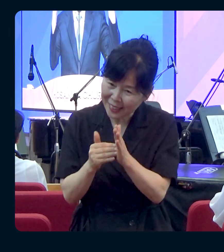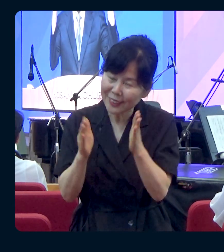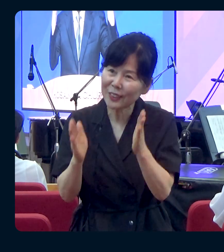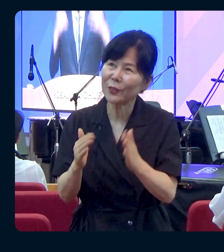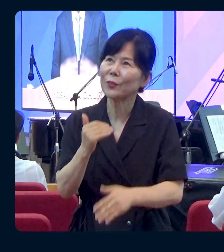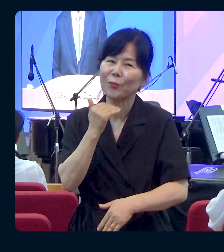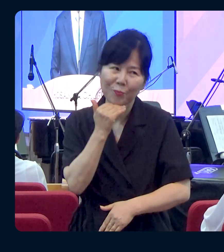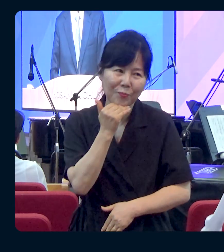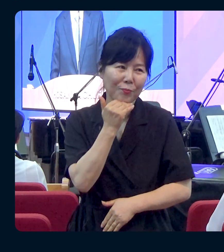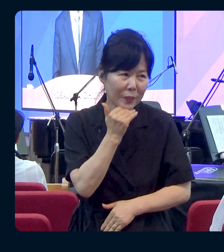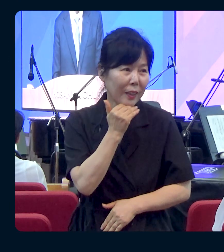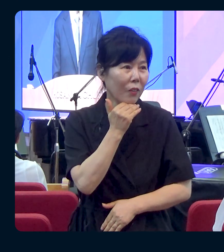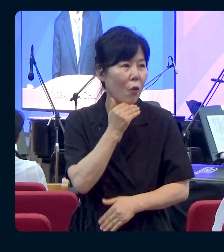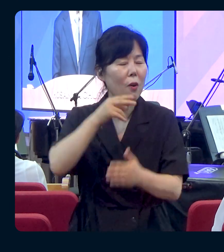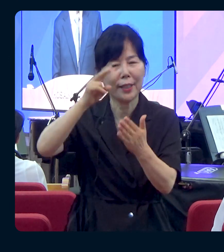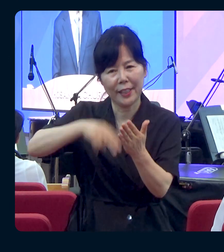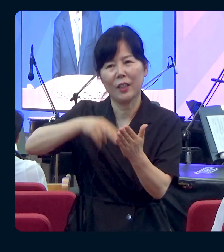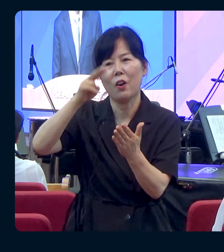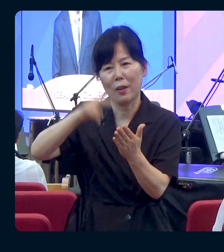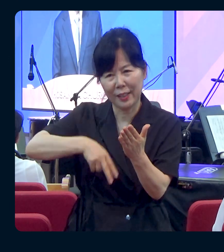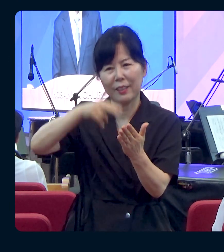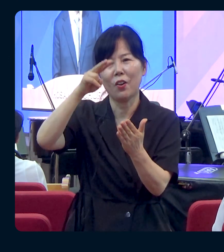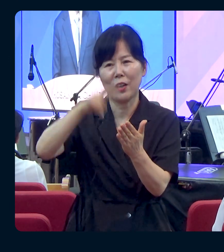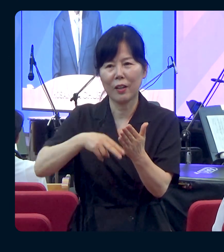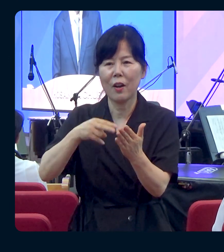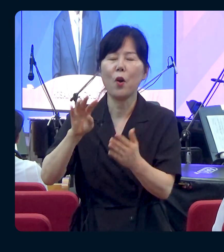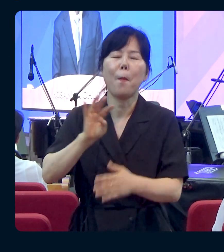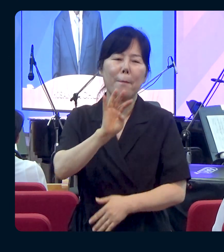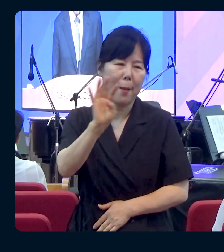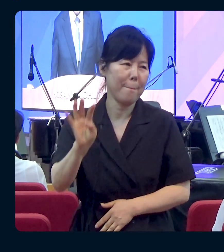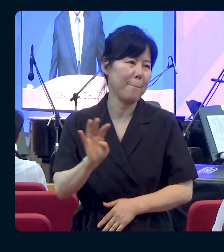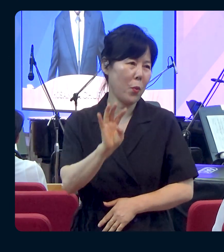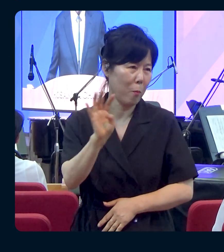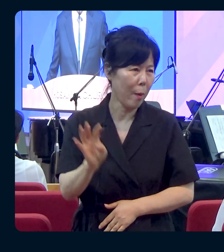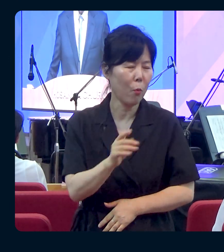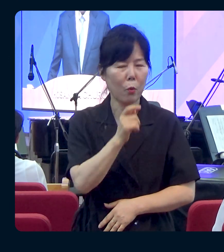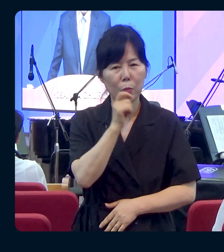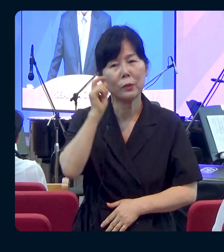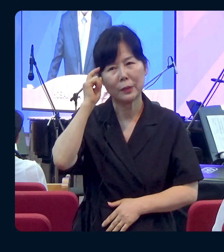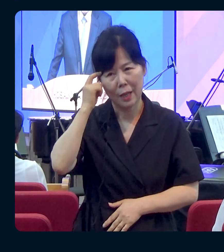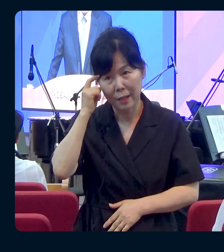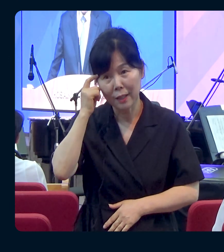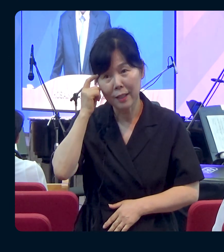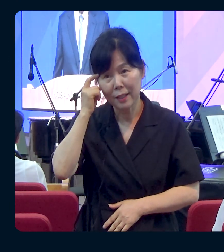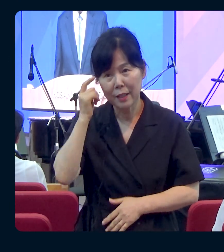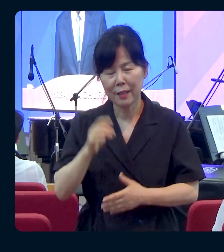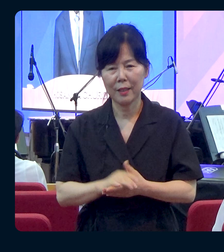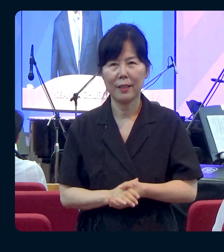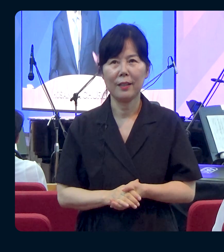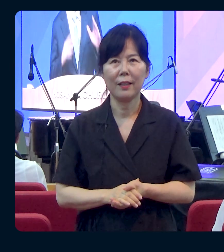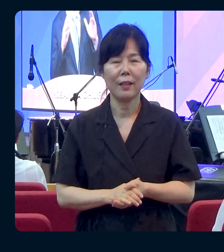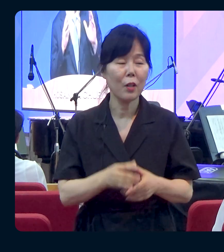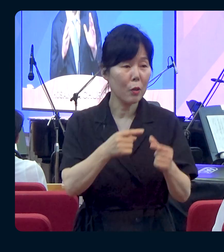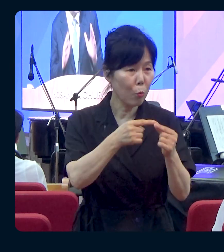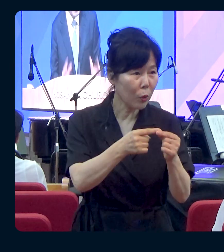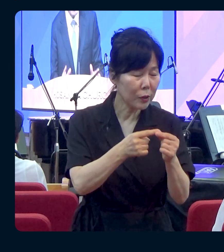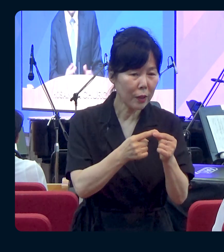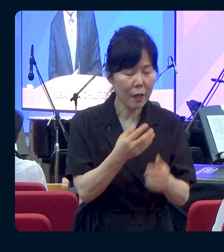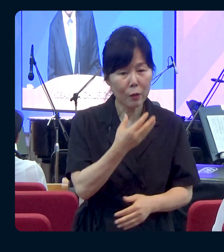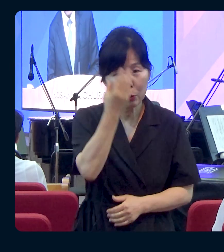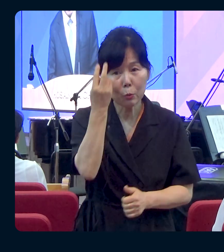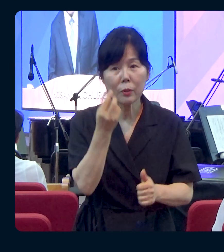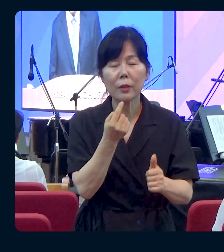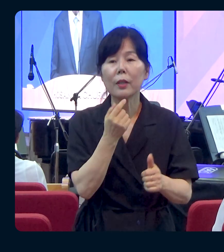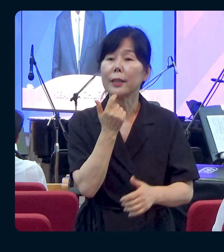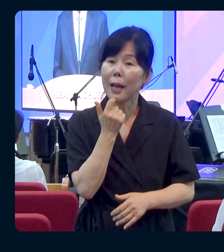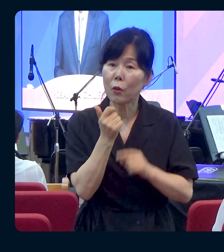답을 주시거든요. 그래서 계속 그렇게 읽고 해석하고 묵상했습니다. 우선 야곱의 장래 이야기를